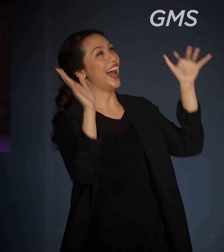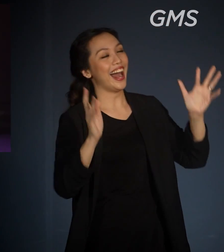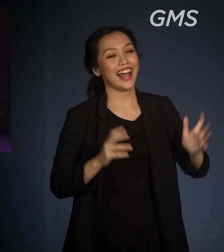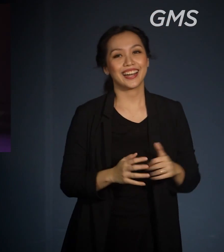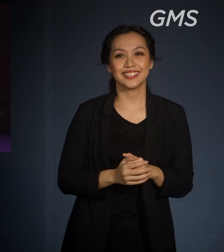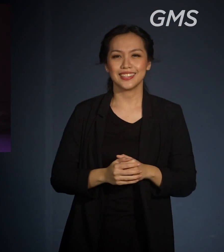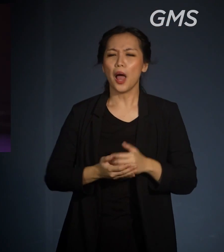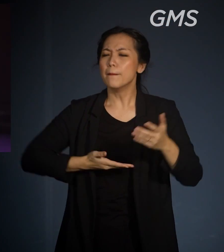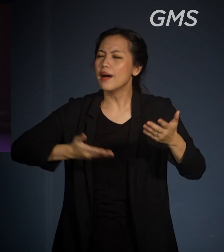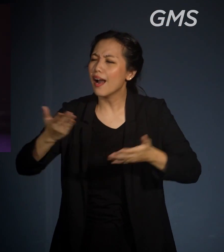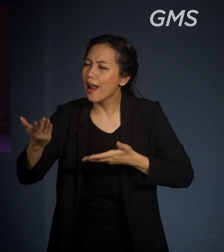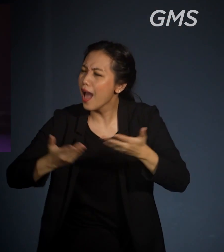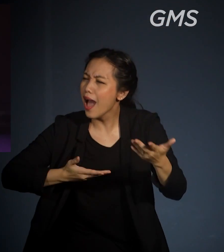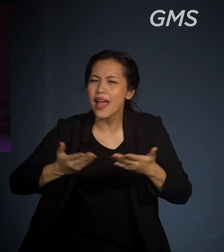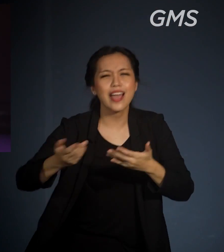Layani Tuhan.